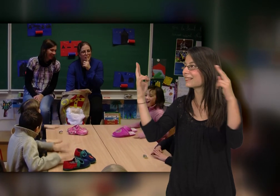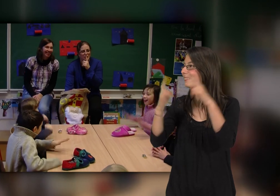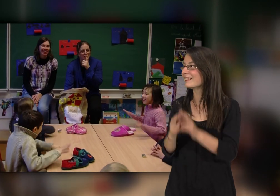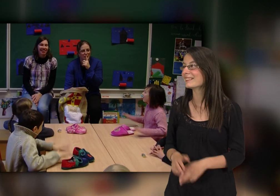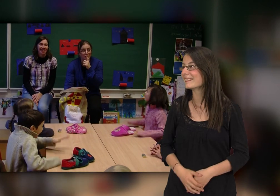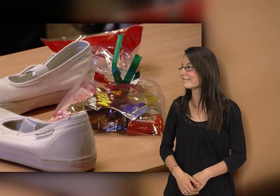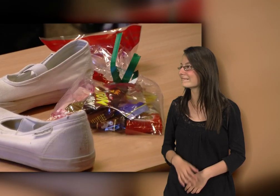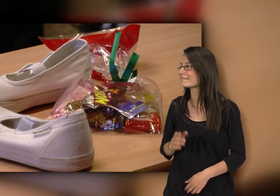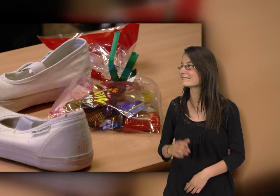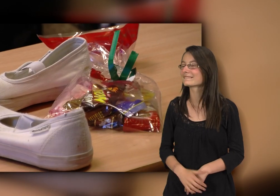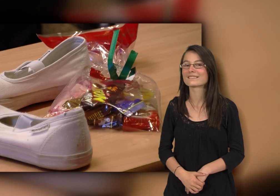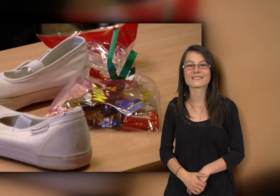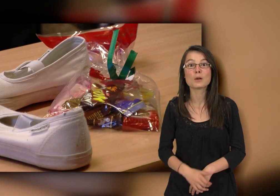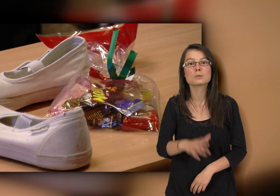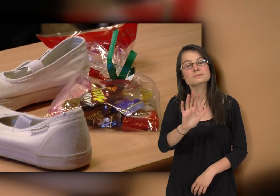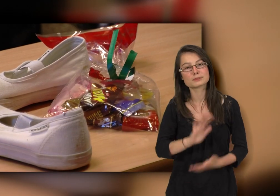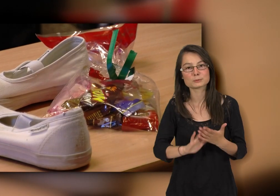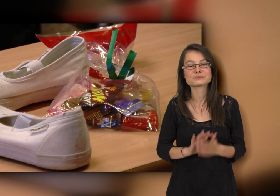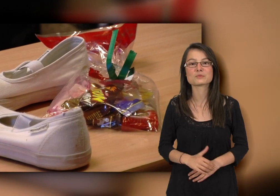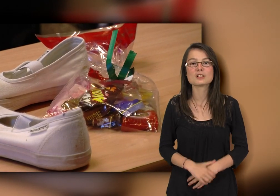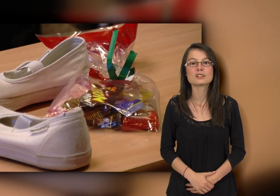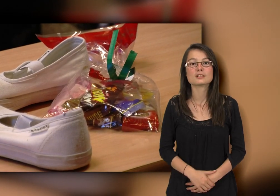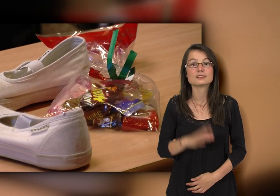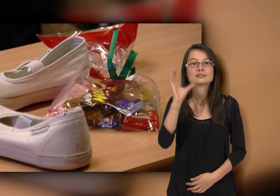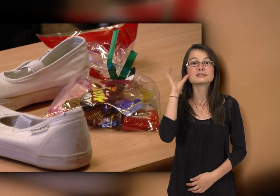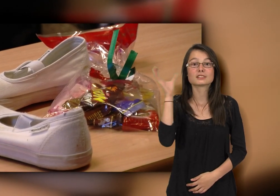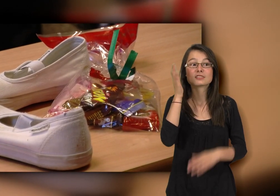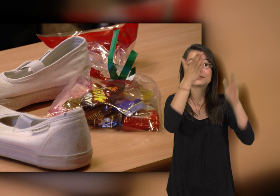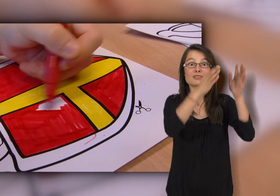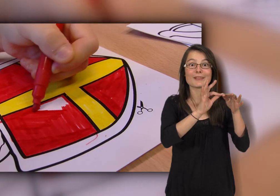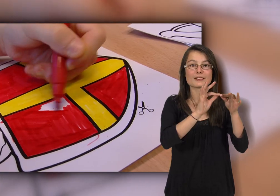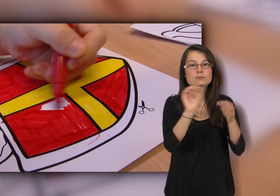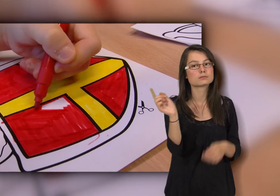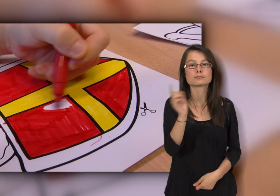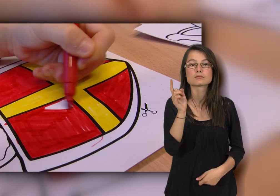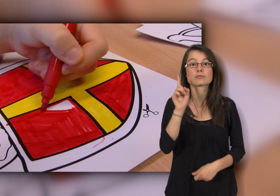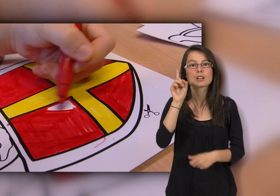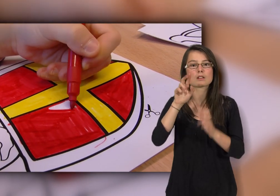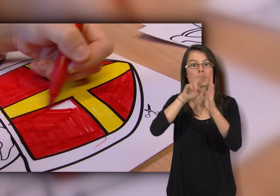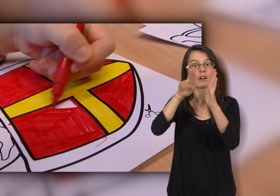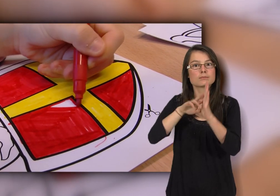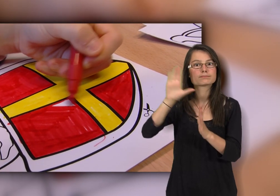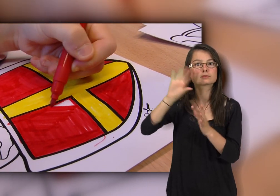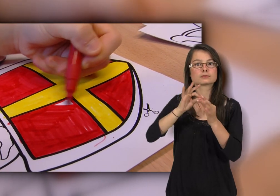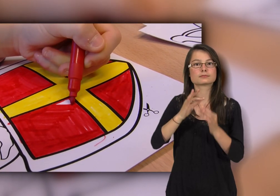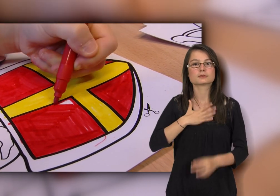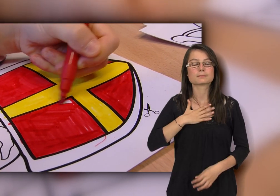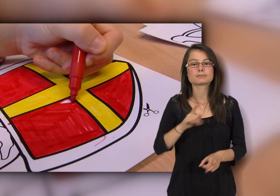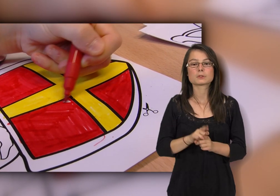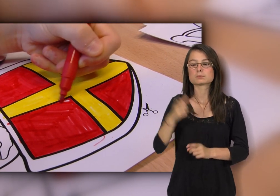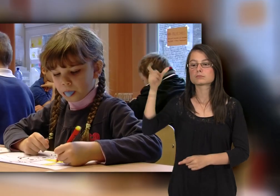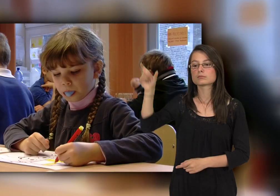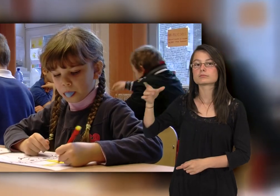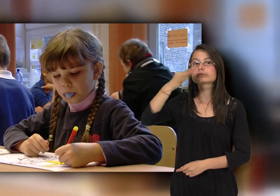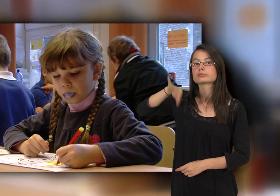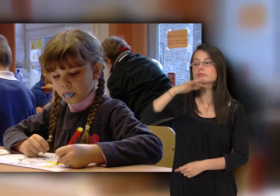Saint-Nicolas, le patron des écoliers. Ah, je me souviens de ma première Saint-Nicolas. Quel magicien ce type. C'était il y a des années. Hé